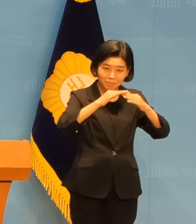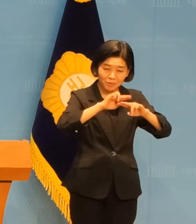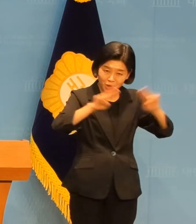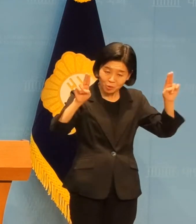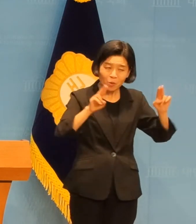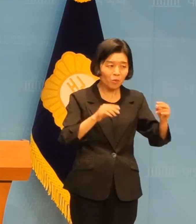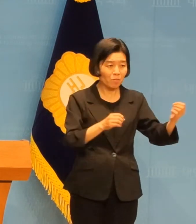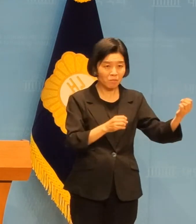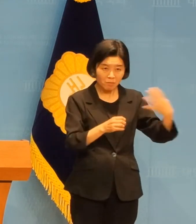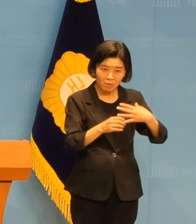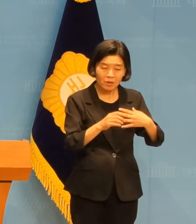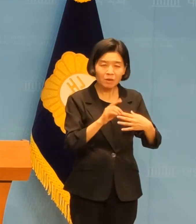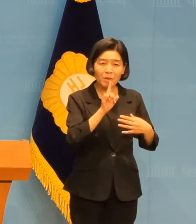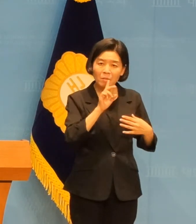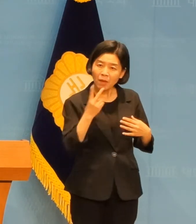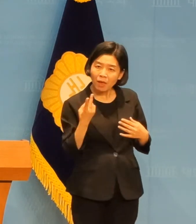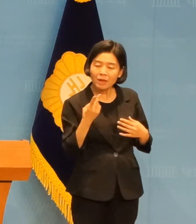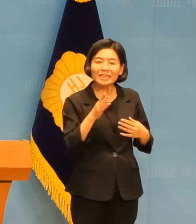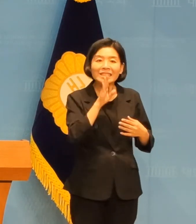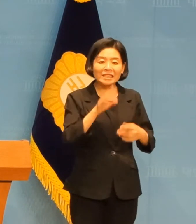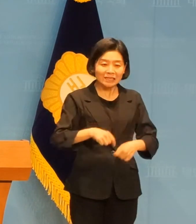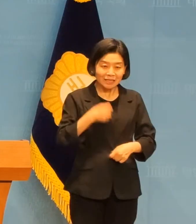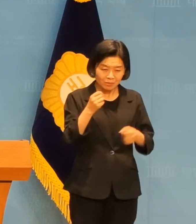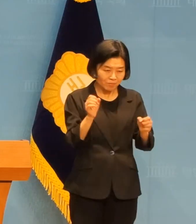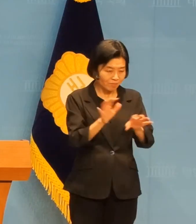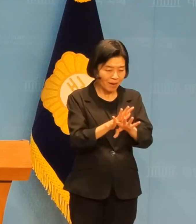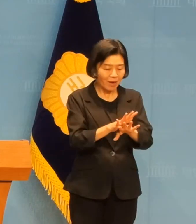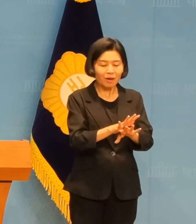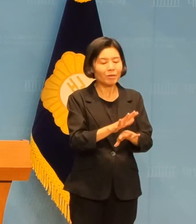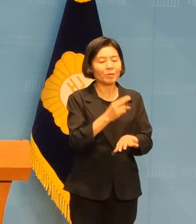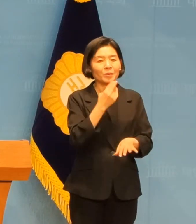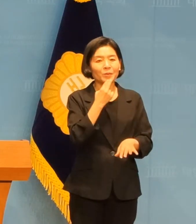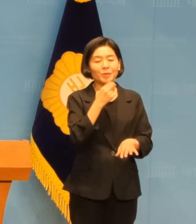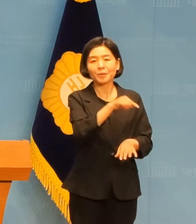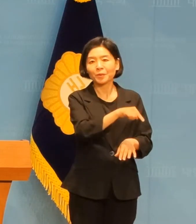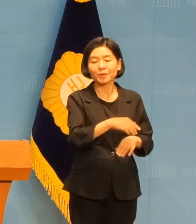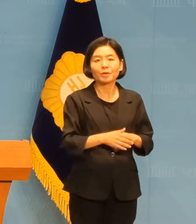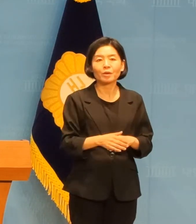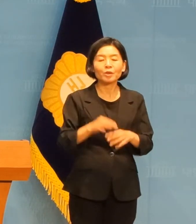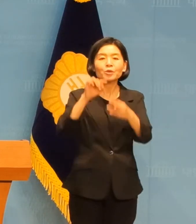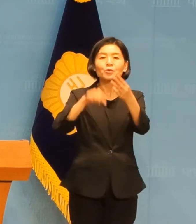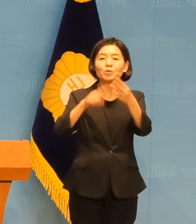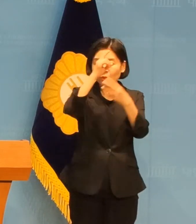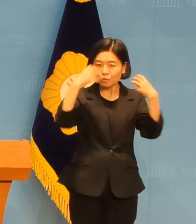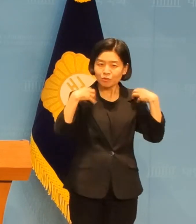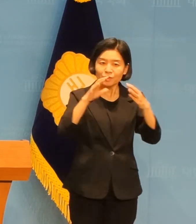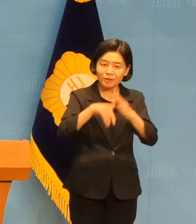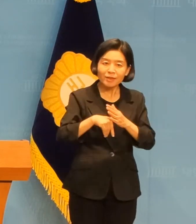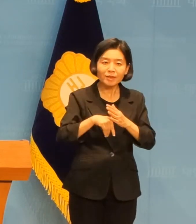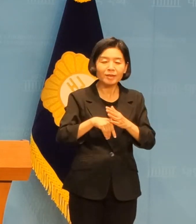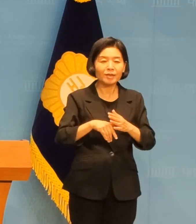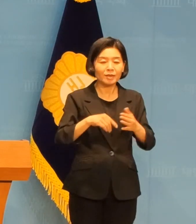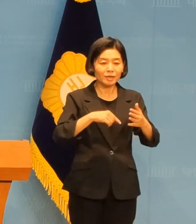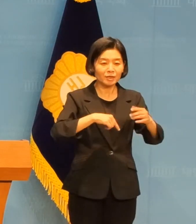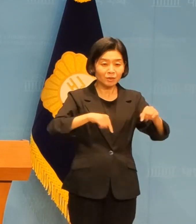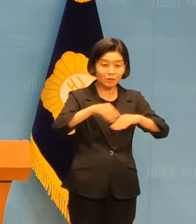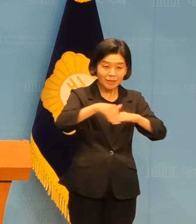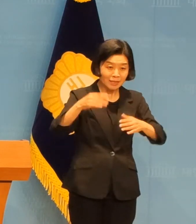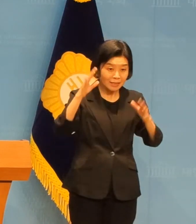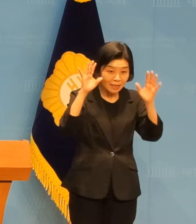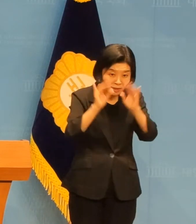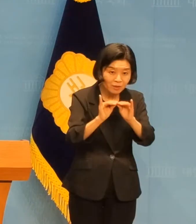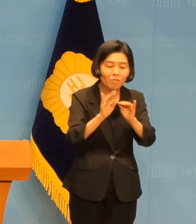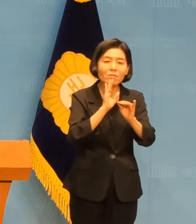밝혔는데 그런다고 진실이 덮이지는 않습니다. 윤석열 정권에서는 찬성했던 정책을